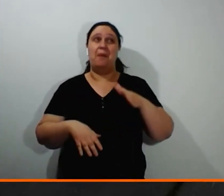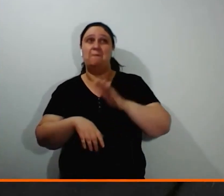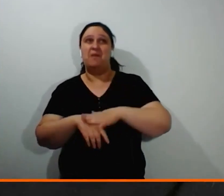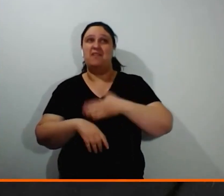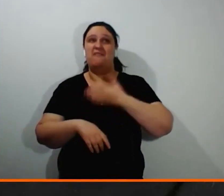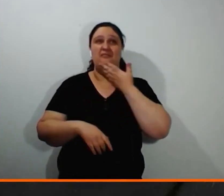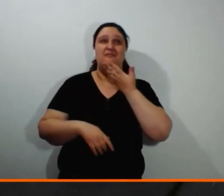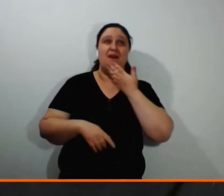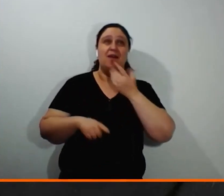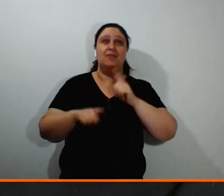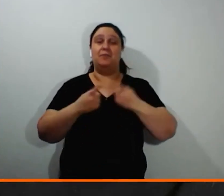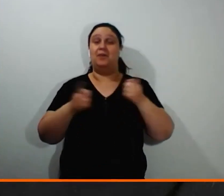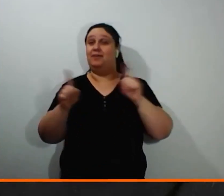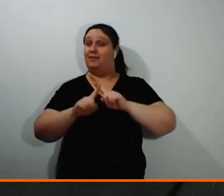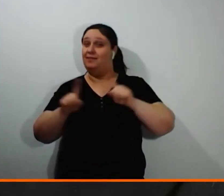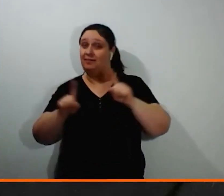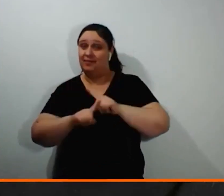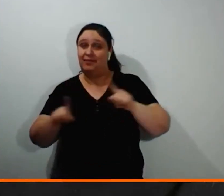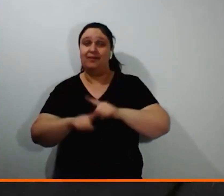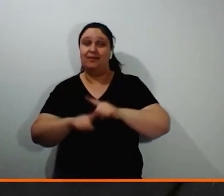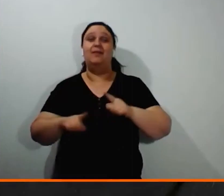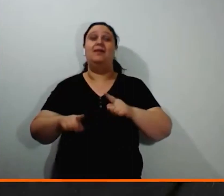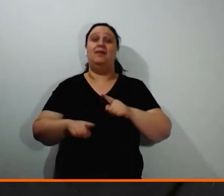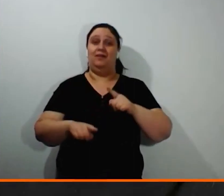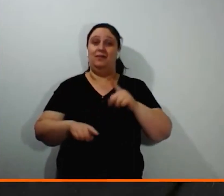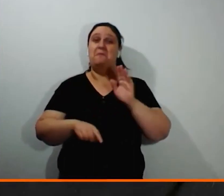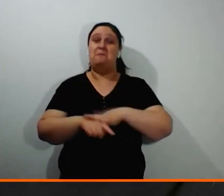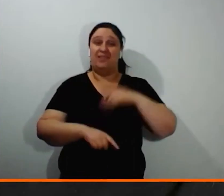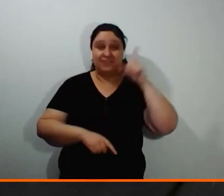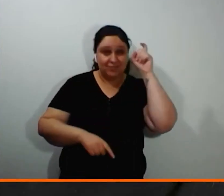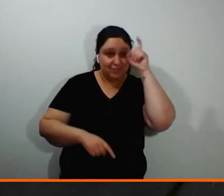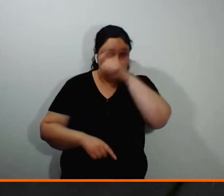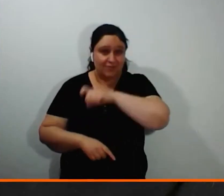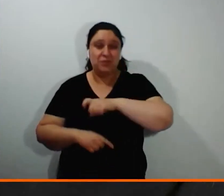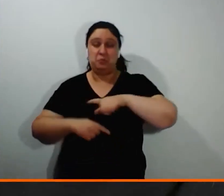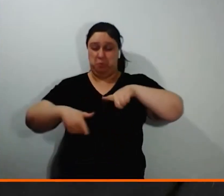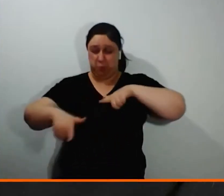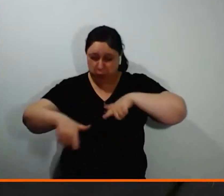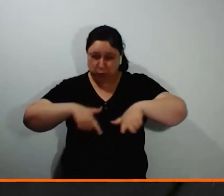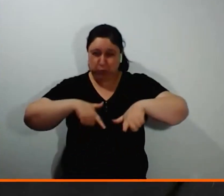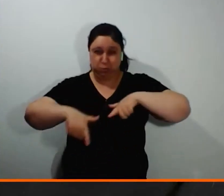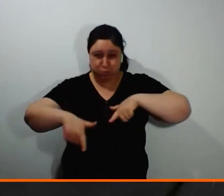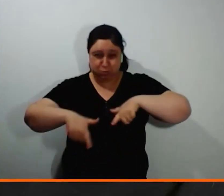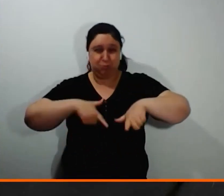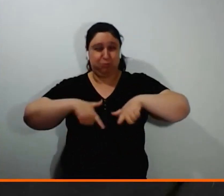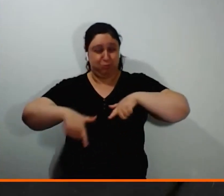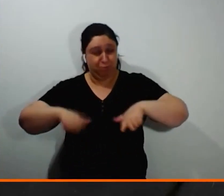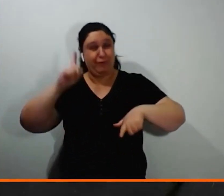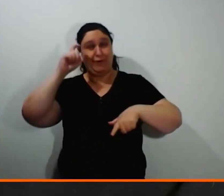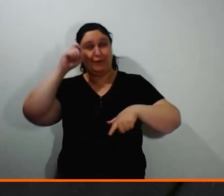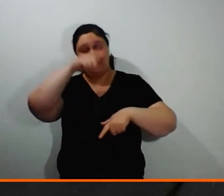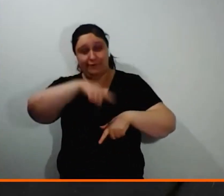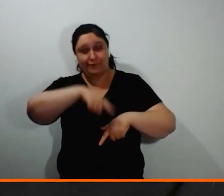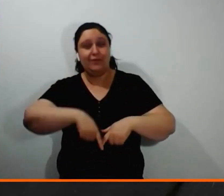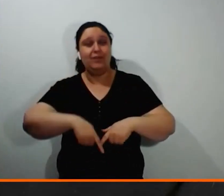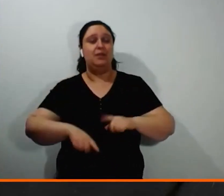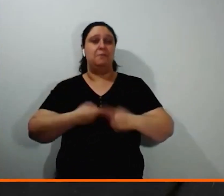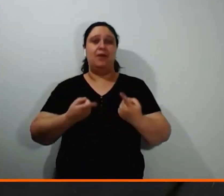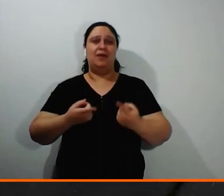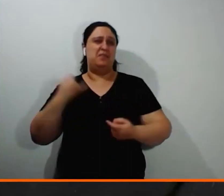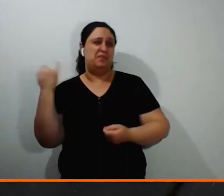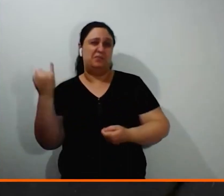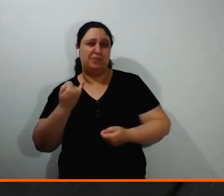office você trabalha muito mais, não é verdade? Mas não importa, se você tiver